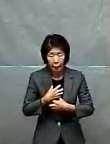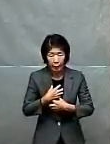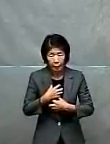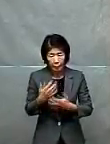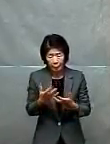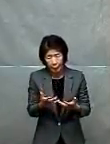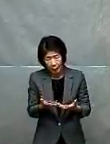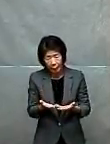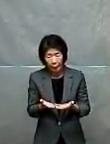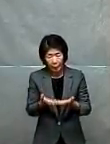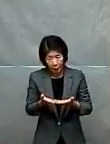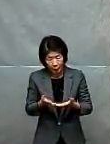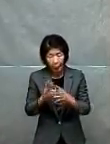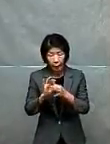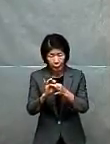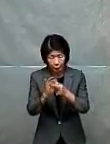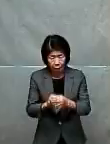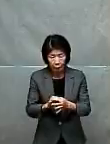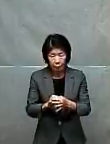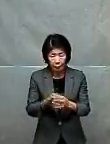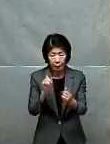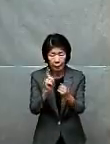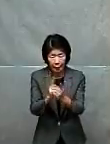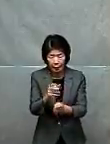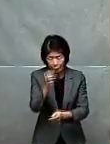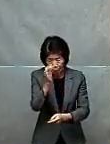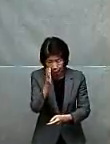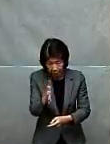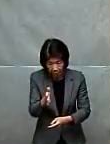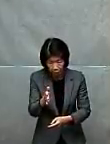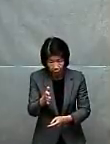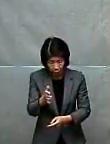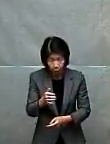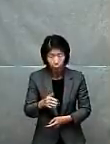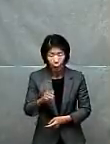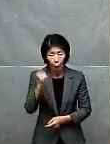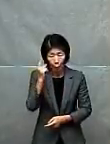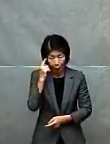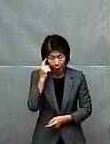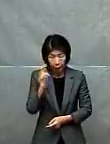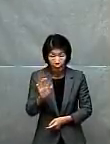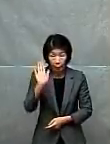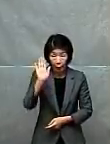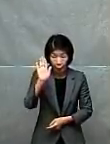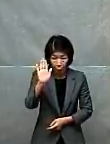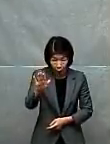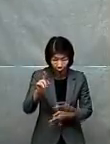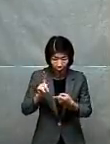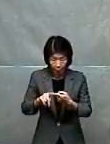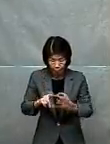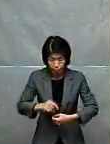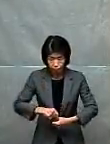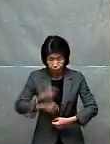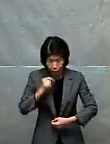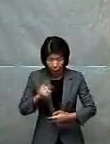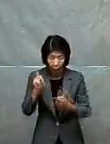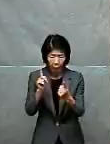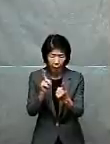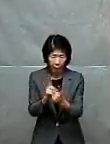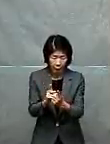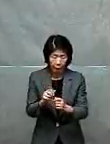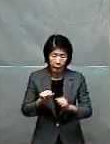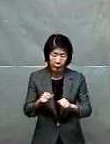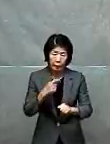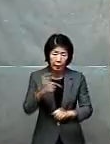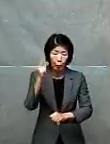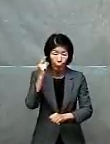してしまったことについて申し訳ないというふうに思っております。これから適切に対処していきたいというふうに思います。